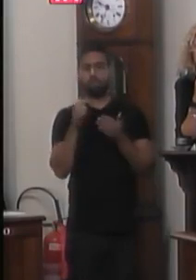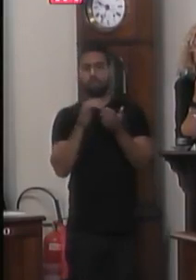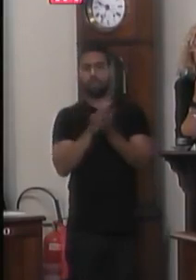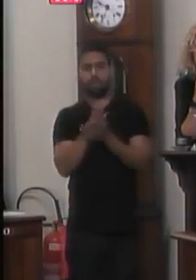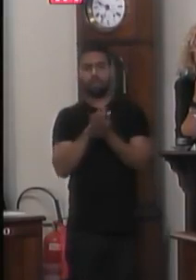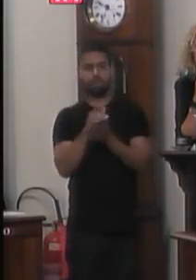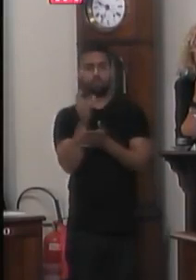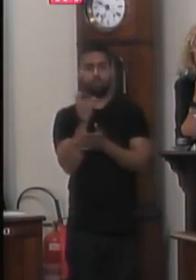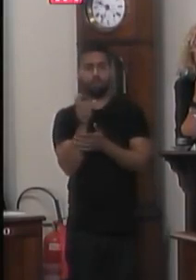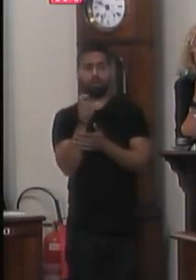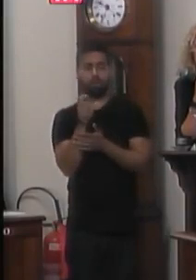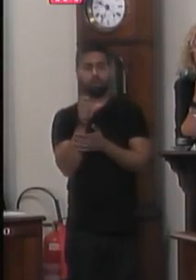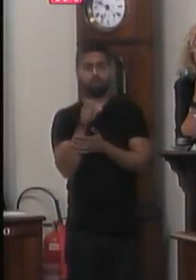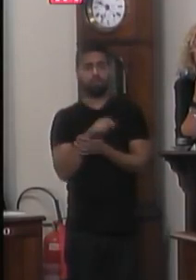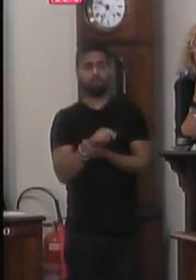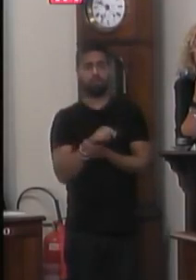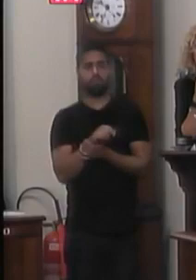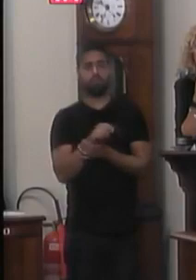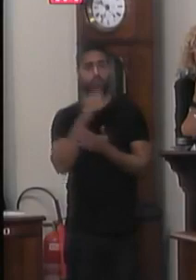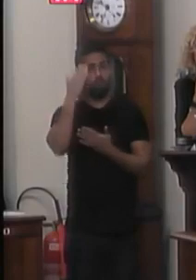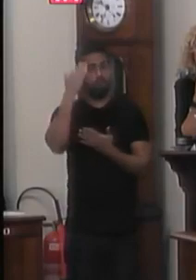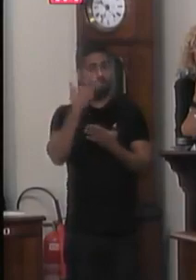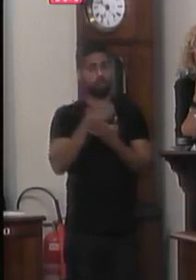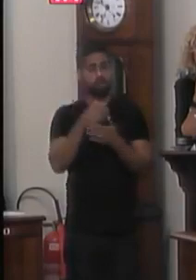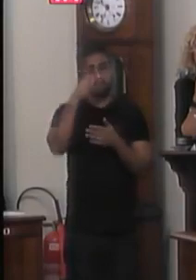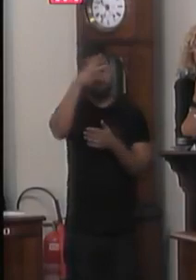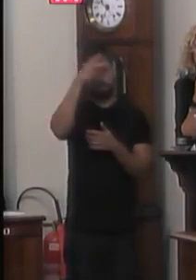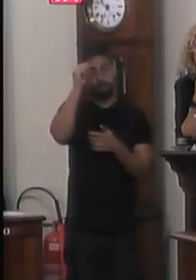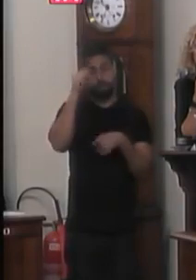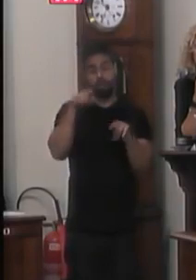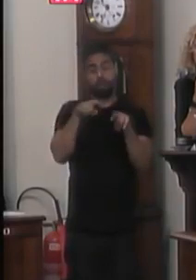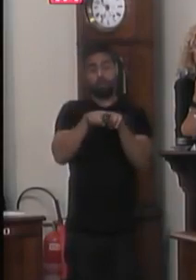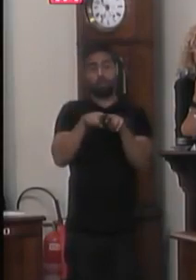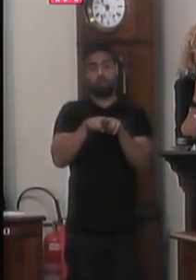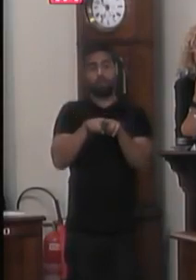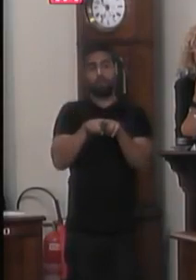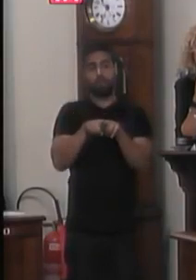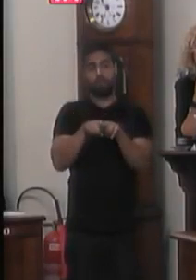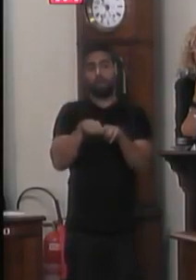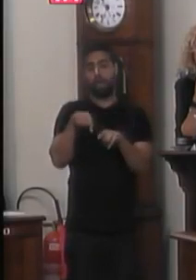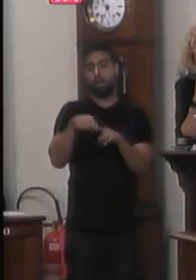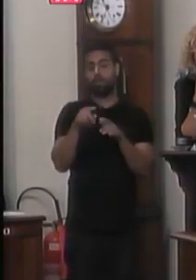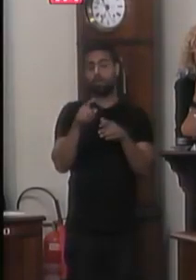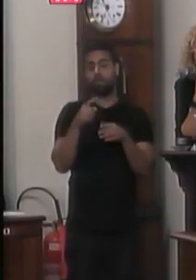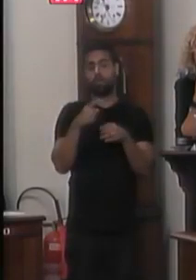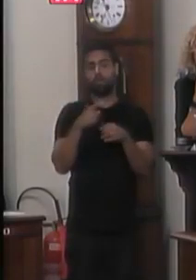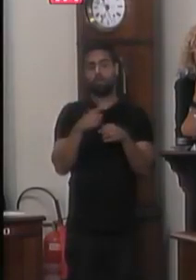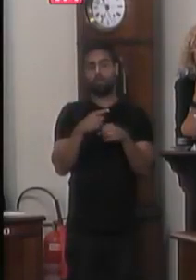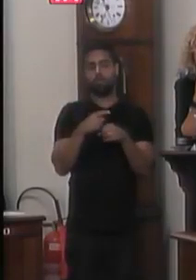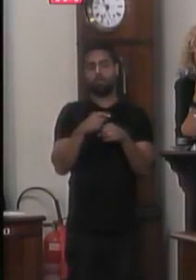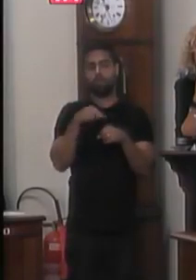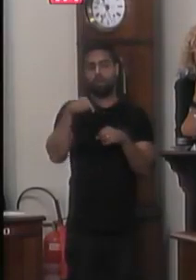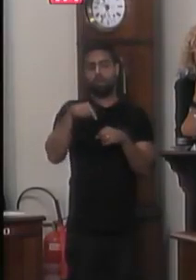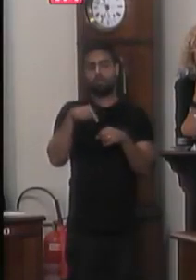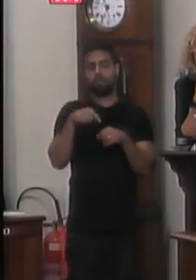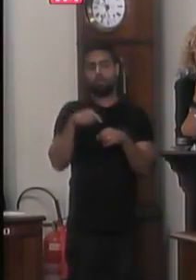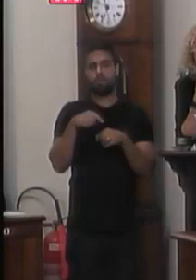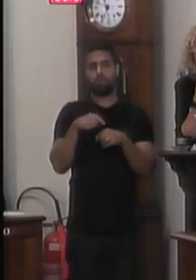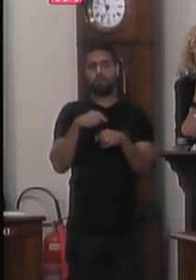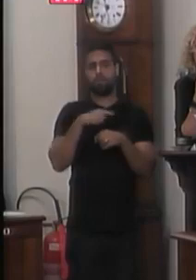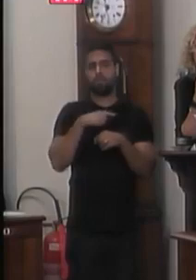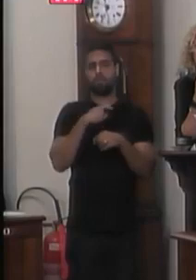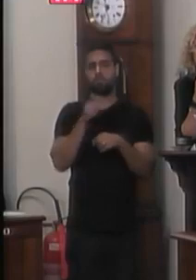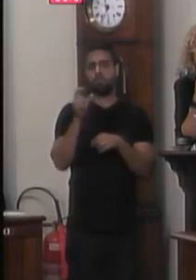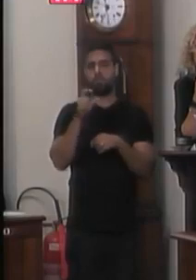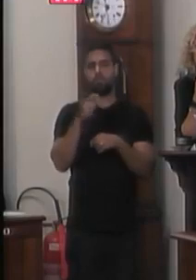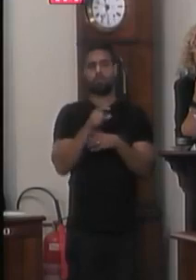negócio dos cartões de crédito. E eu acredito que a prefeitura também, você vê, na nossa cidade, acho que já está em quase 200 UBs, não está arrecadando